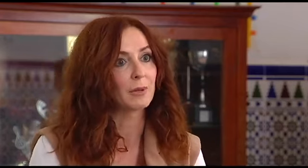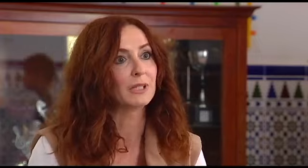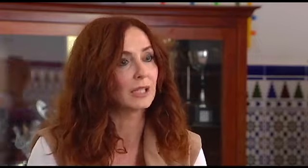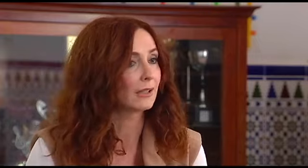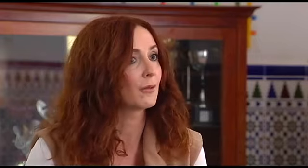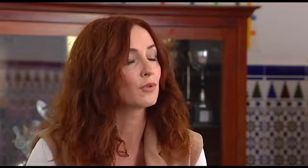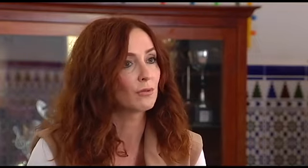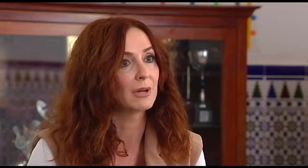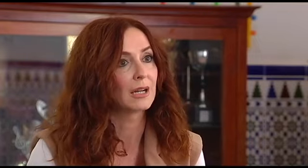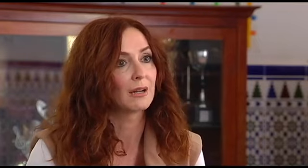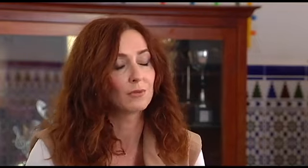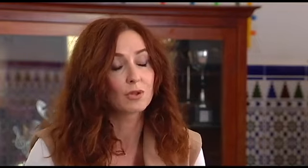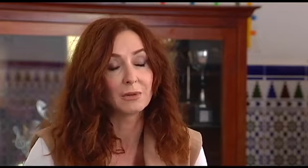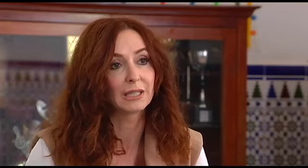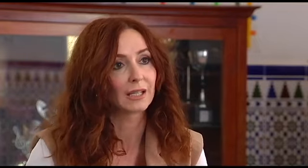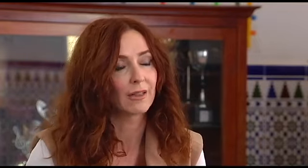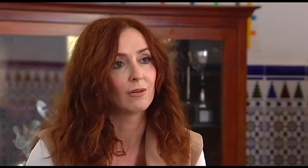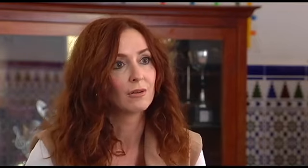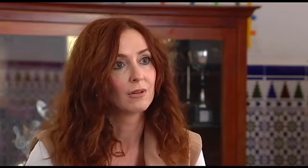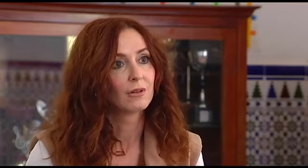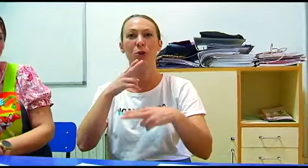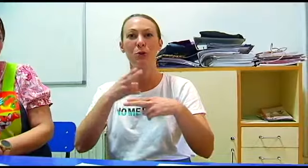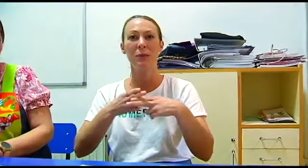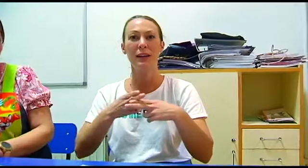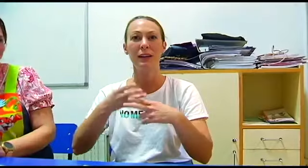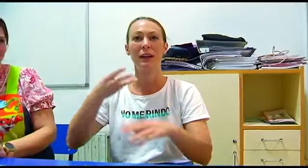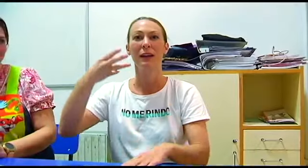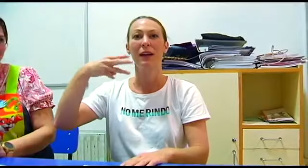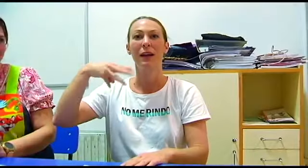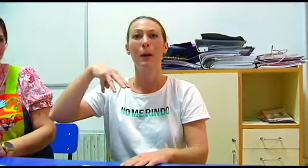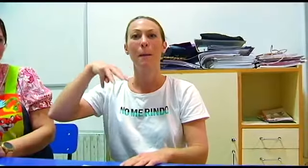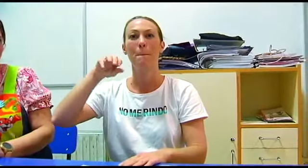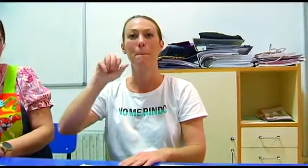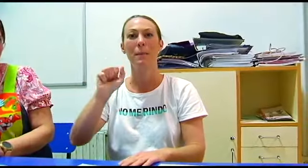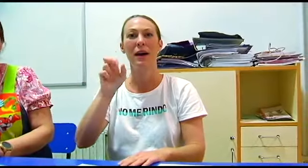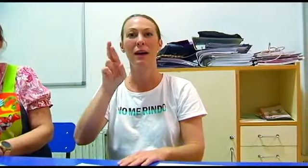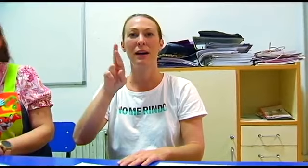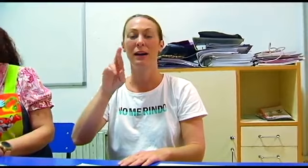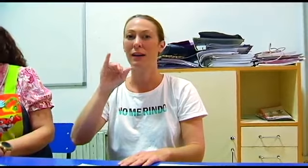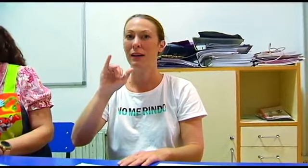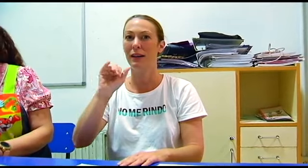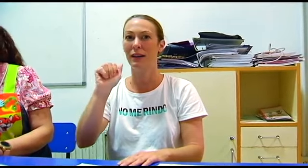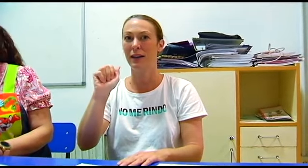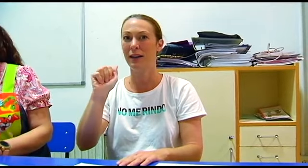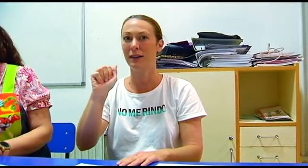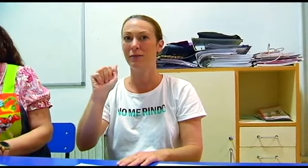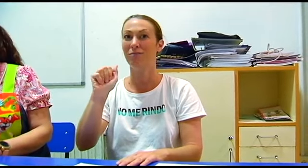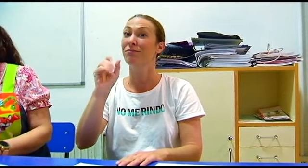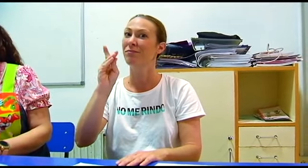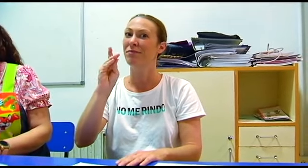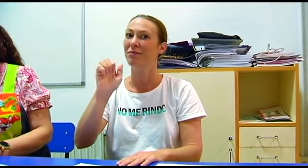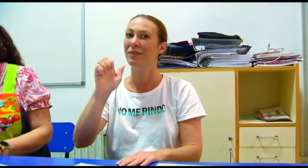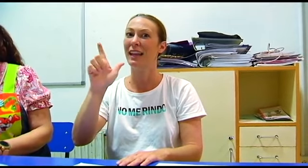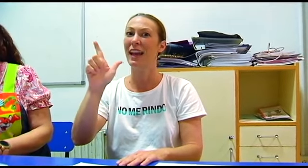le permiten estar mucho más integrado. Mi nombre es María del